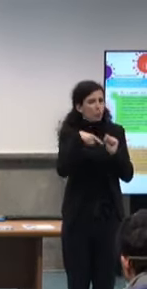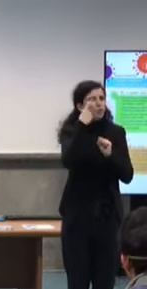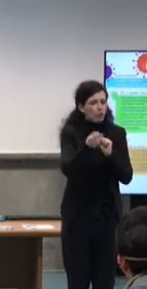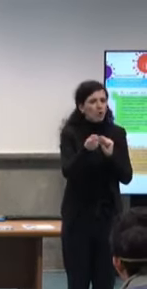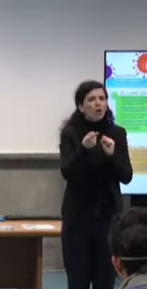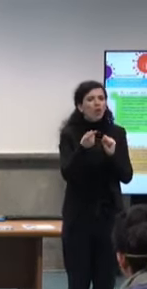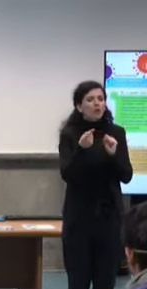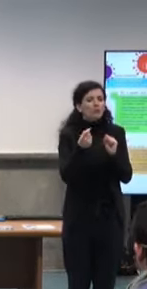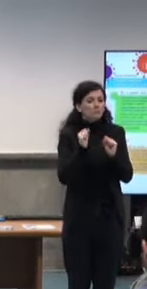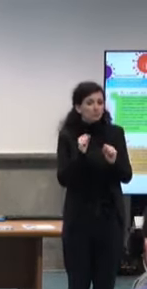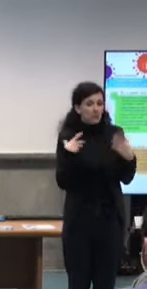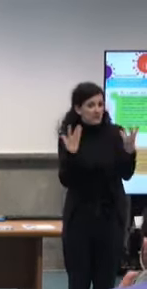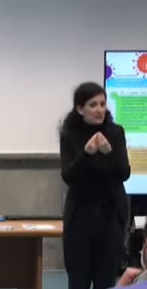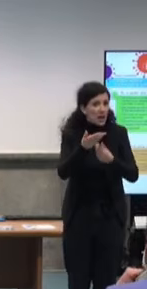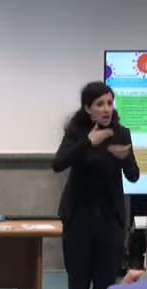prevenirlo